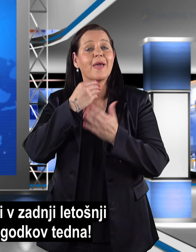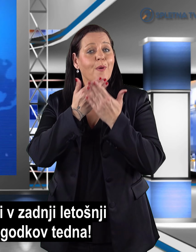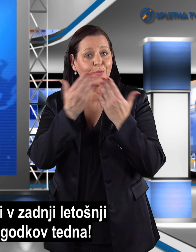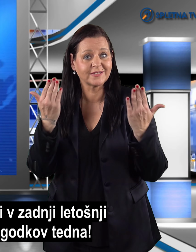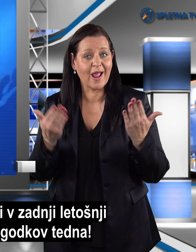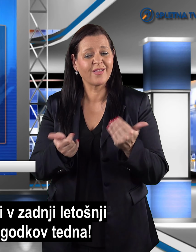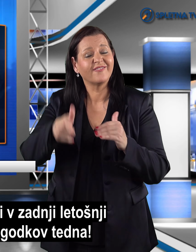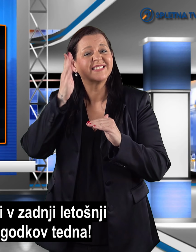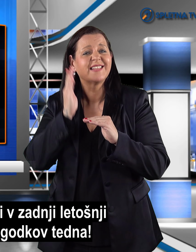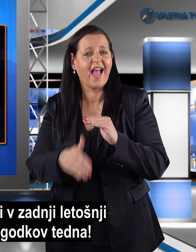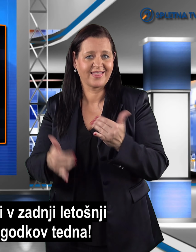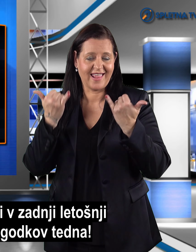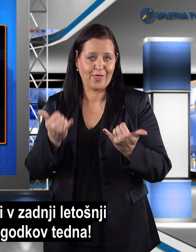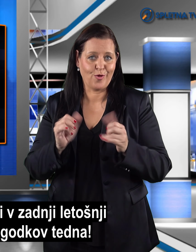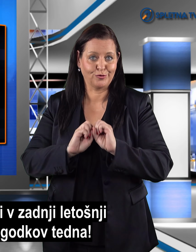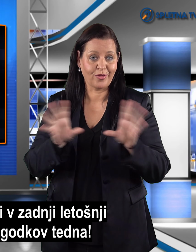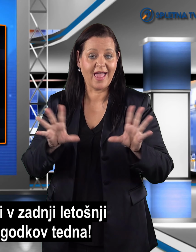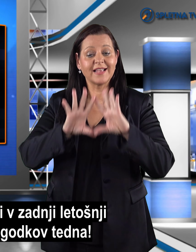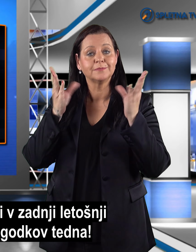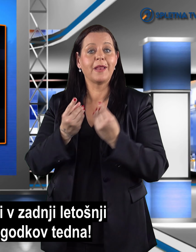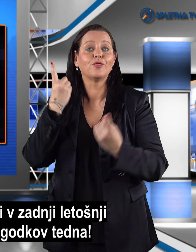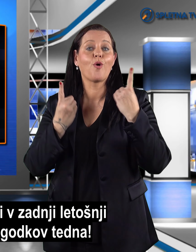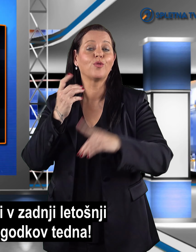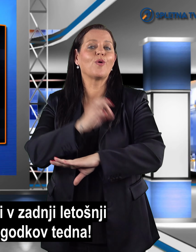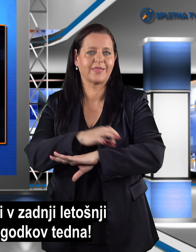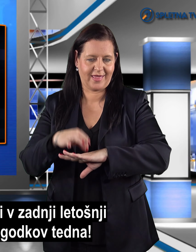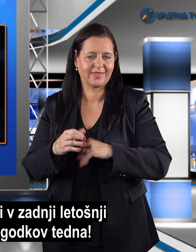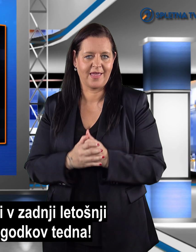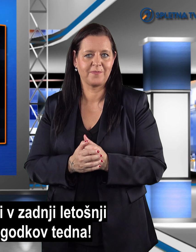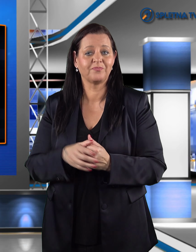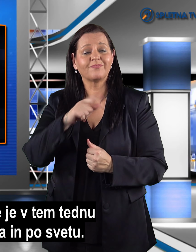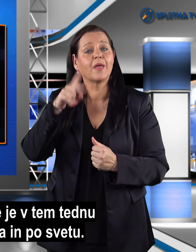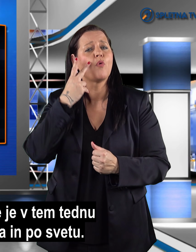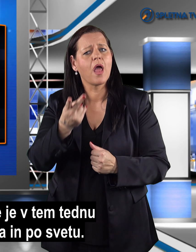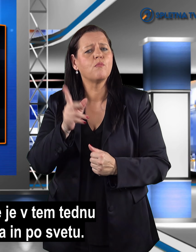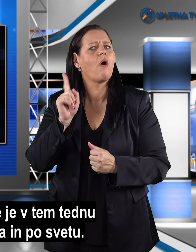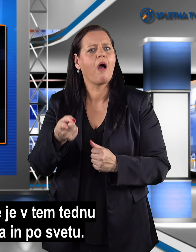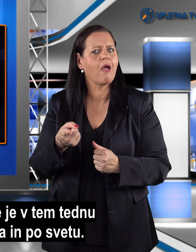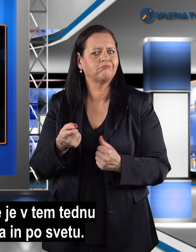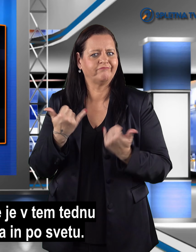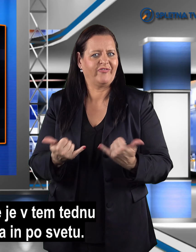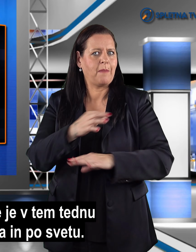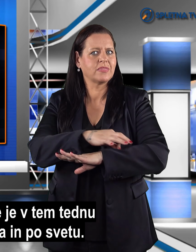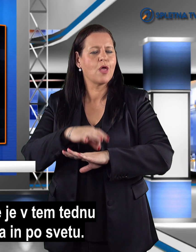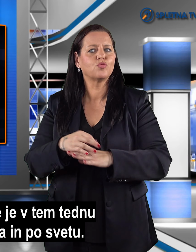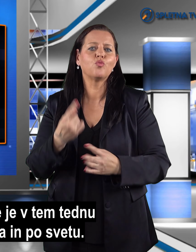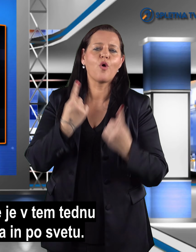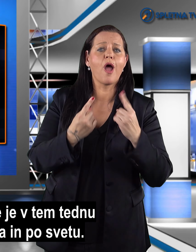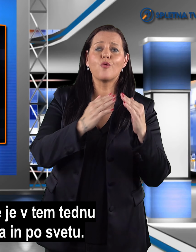Lepo pozdravljeni v zadnji letošnji oddaji Splet dogodkov tedna. Poglejmo, kaj se je v tem tednu dogajalo doma in